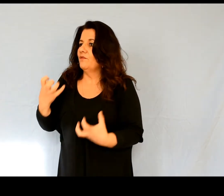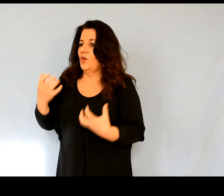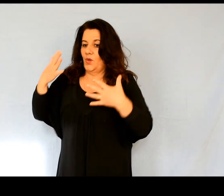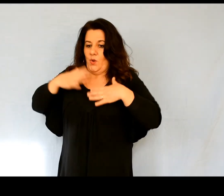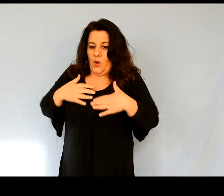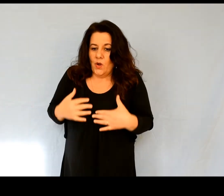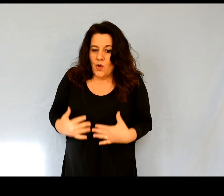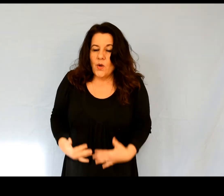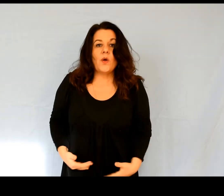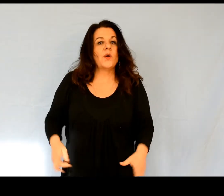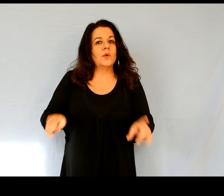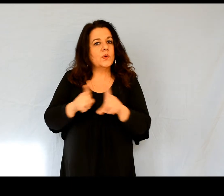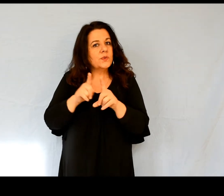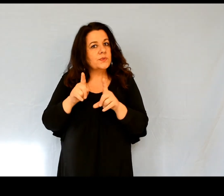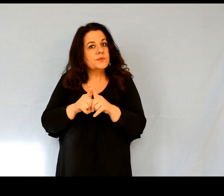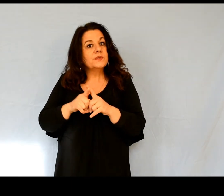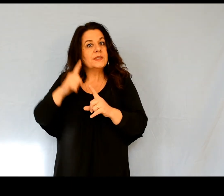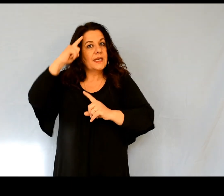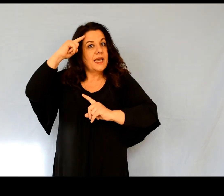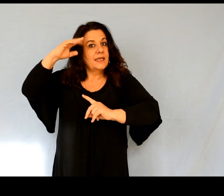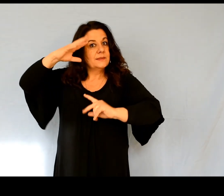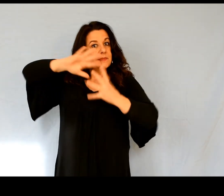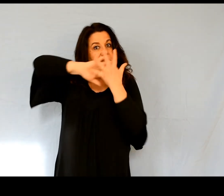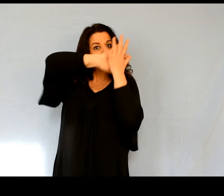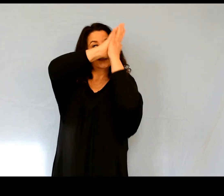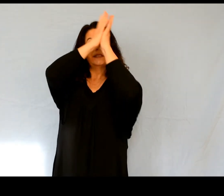corps et son esprit.